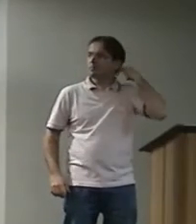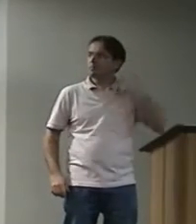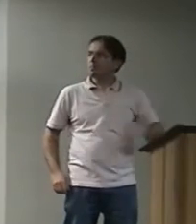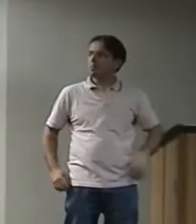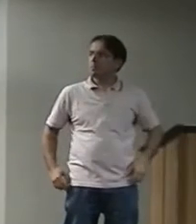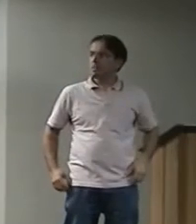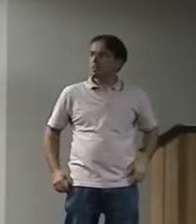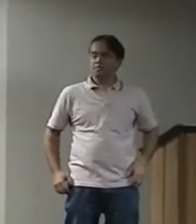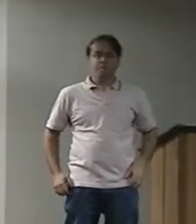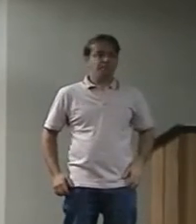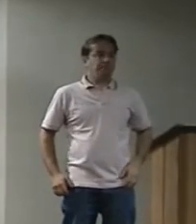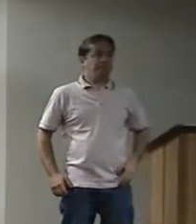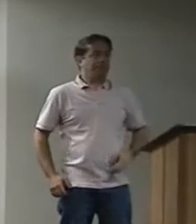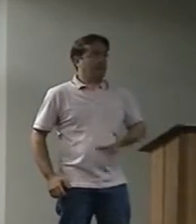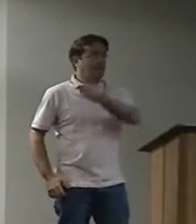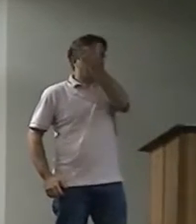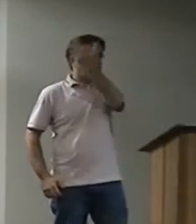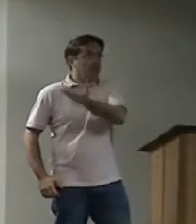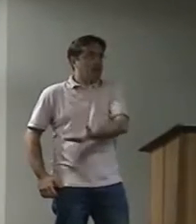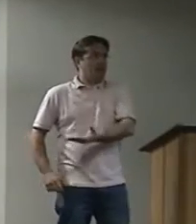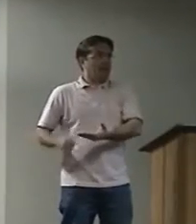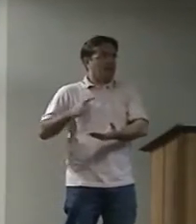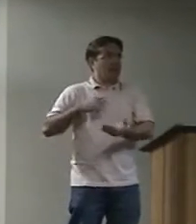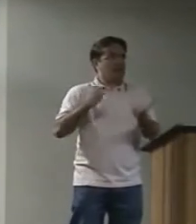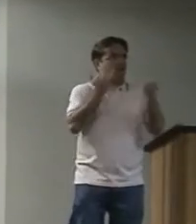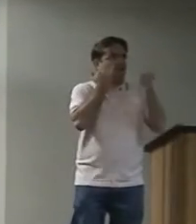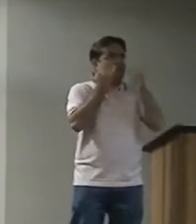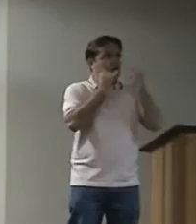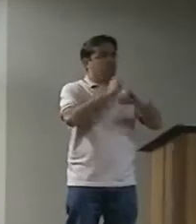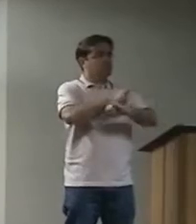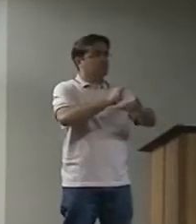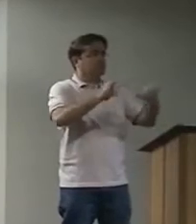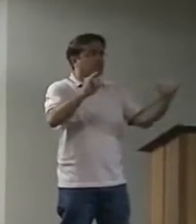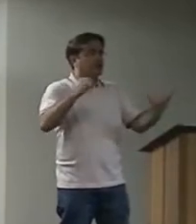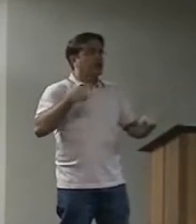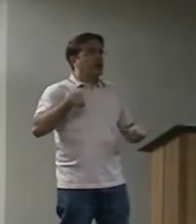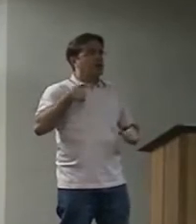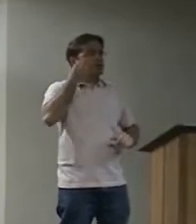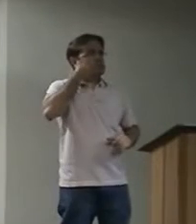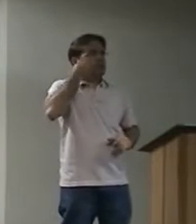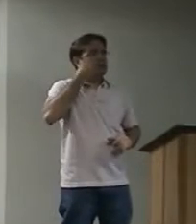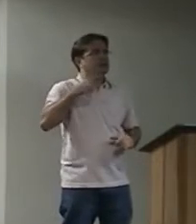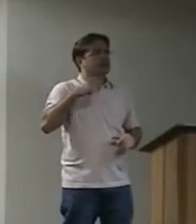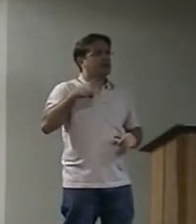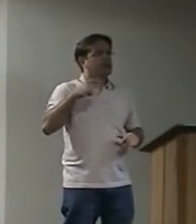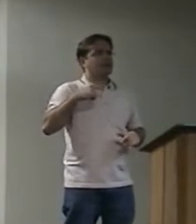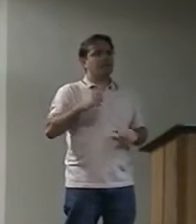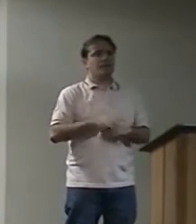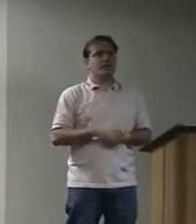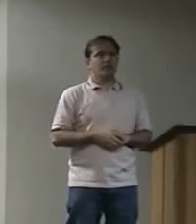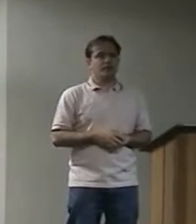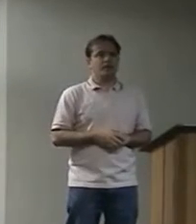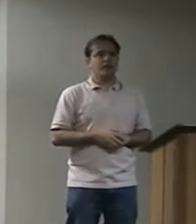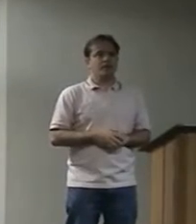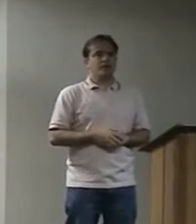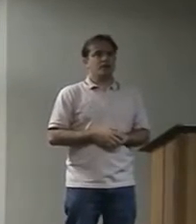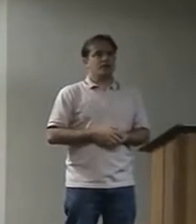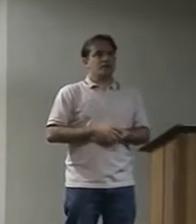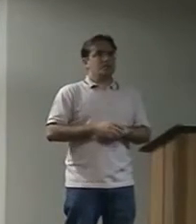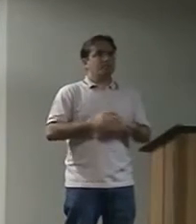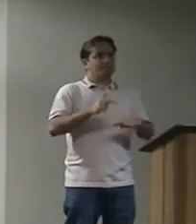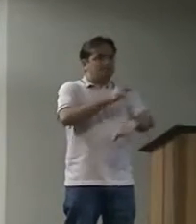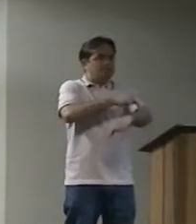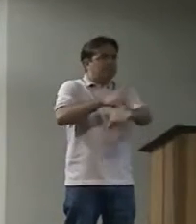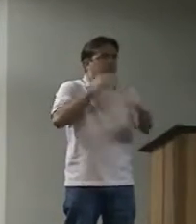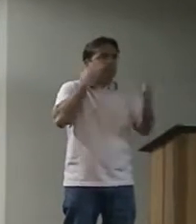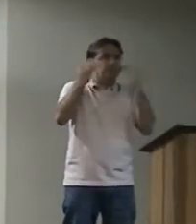E aí tem algumas formações, né, eu já tenho alguma experiência clínica, há 12 anos trabalhando como psicopedagoga,